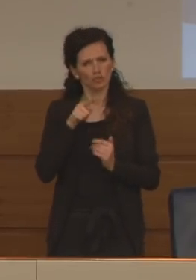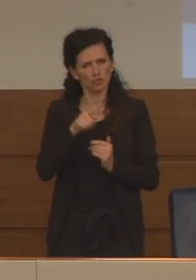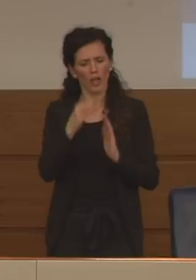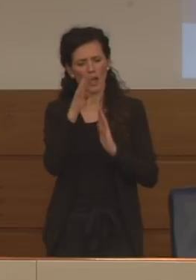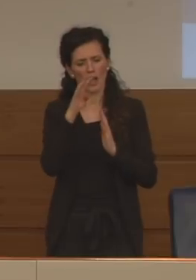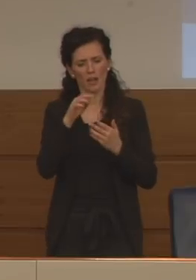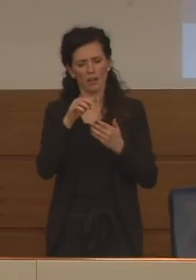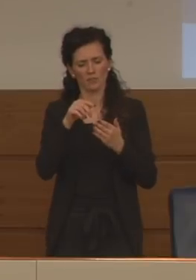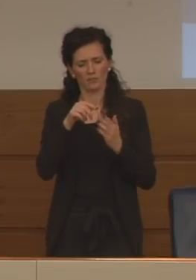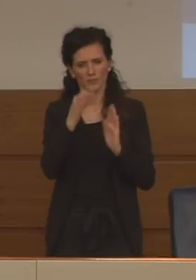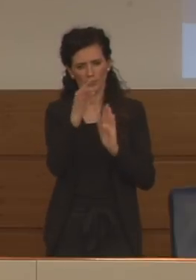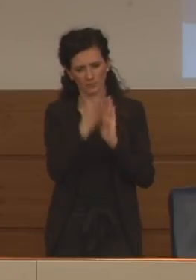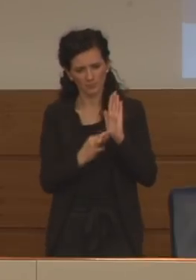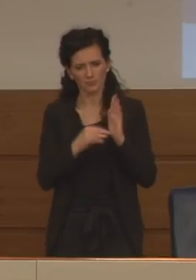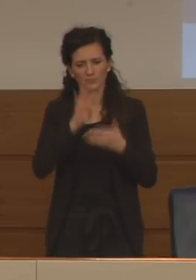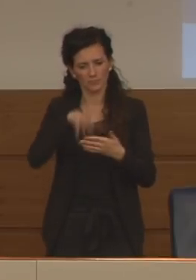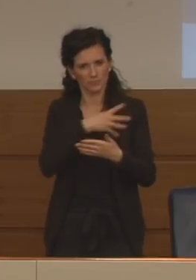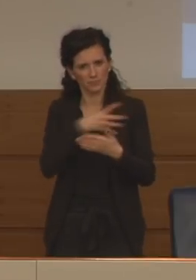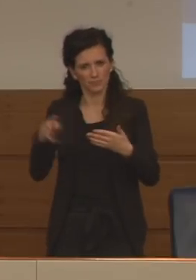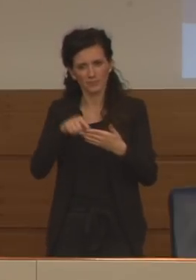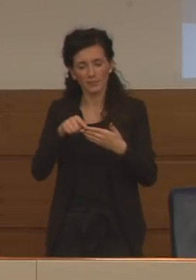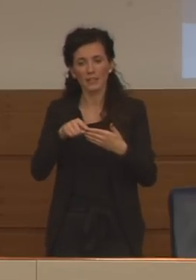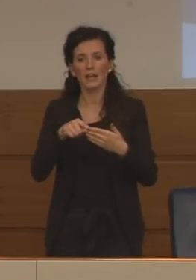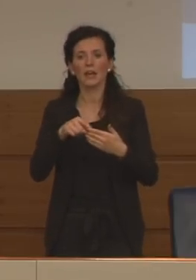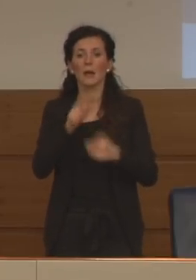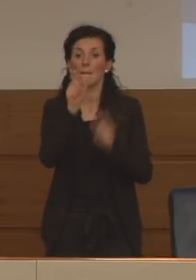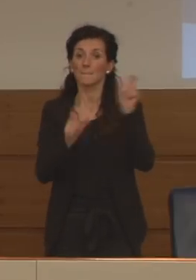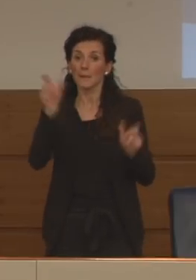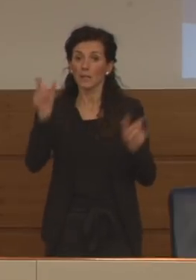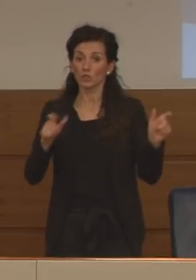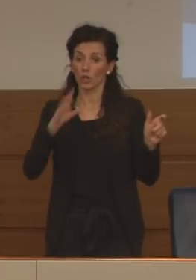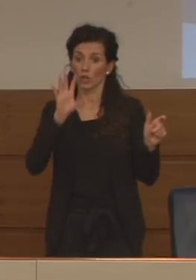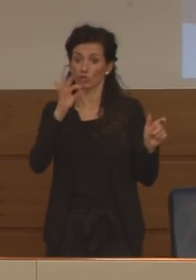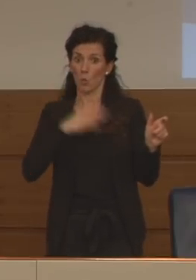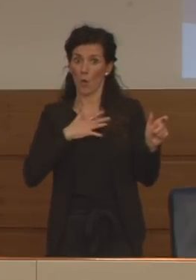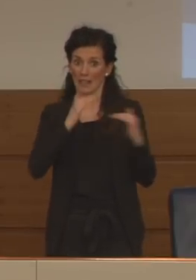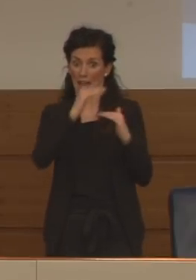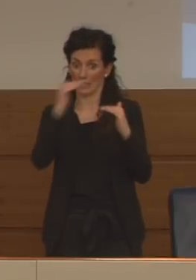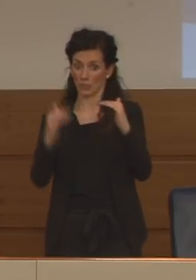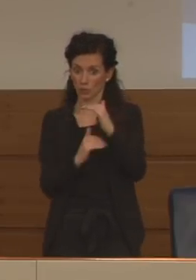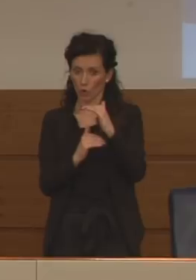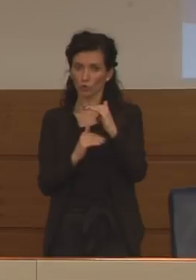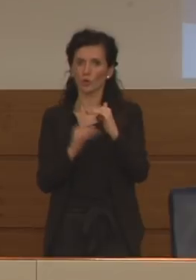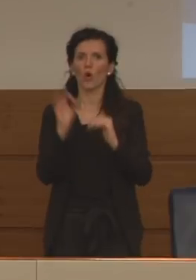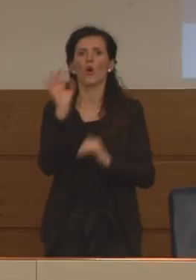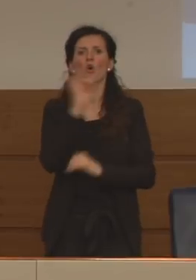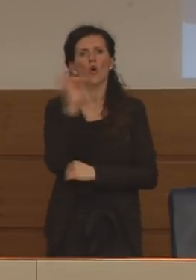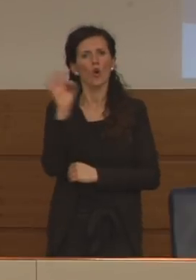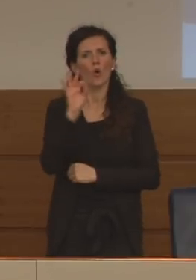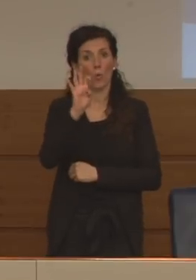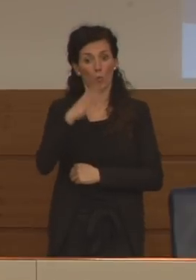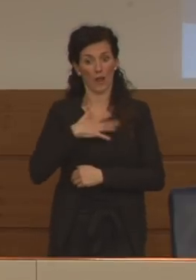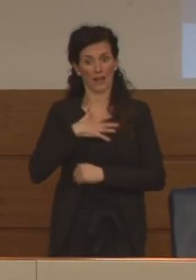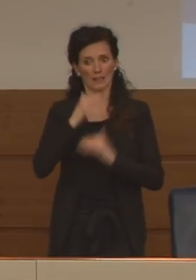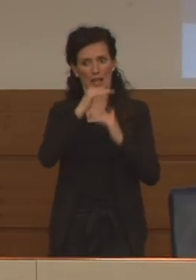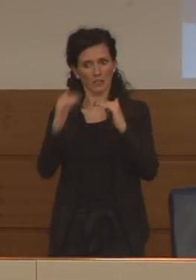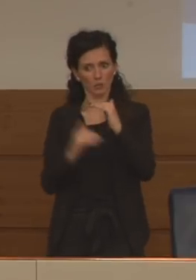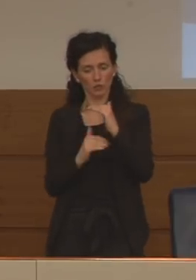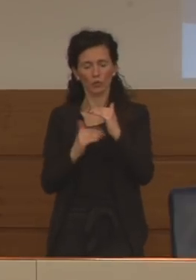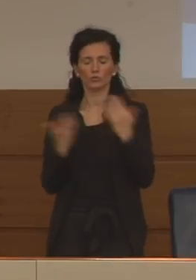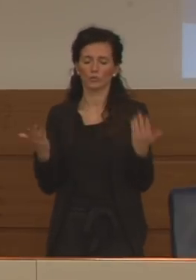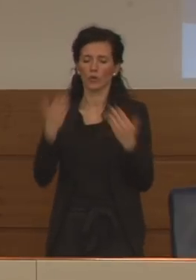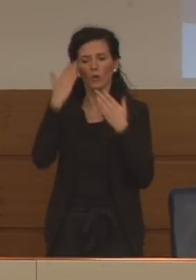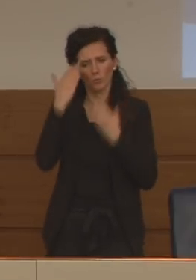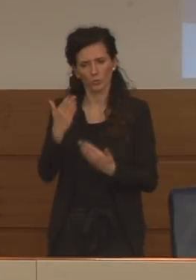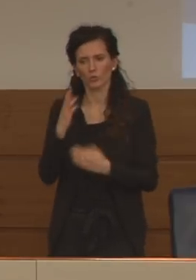dove le persone al di sotto dei 50 anni al di sotto dei 40 anni che purtroppo sono decedute